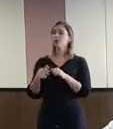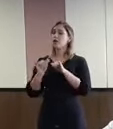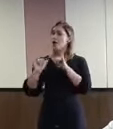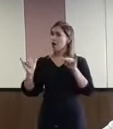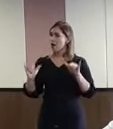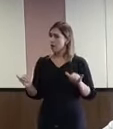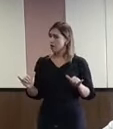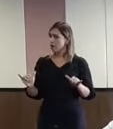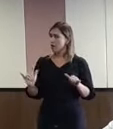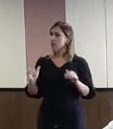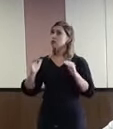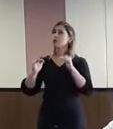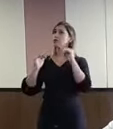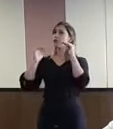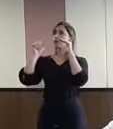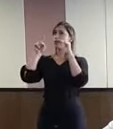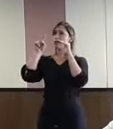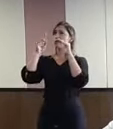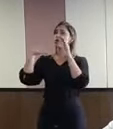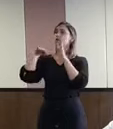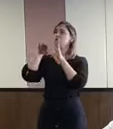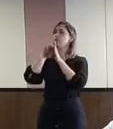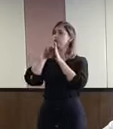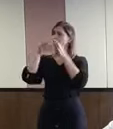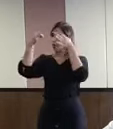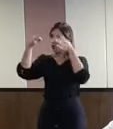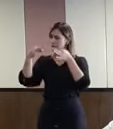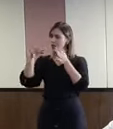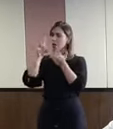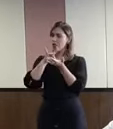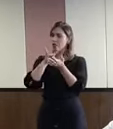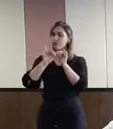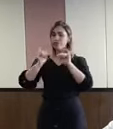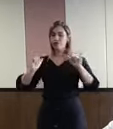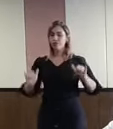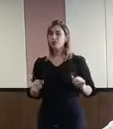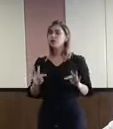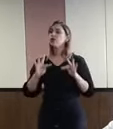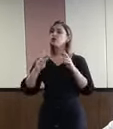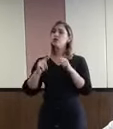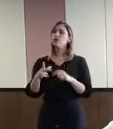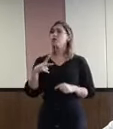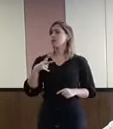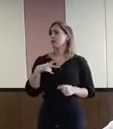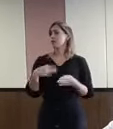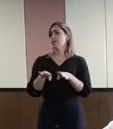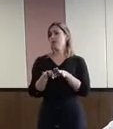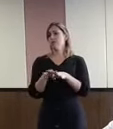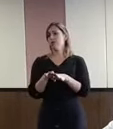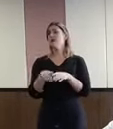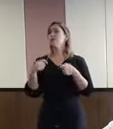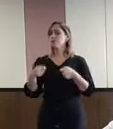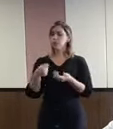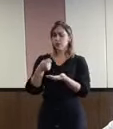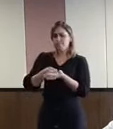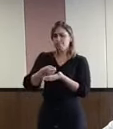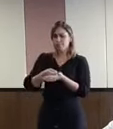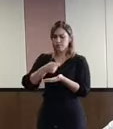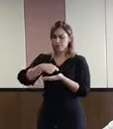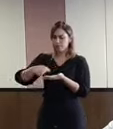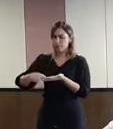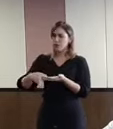ao CIEVES estadual e consolidam os dados. Todas as entidades privadas estão obrigadas a fazer a notificação no